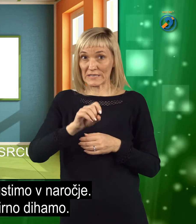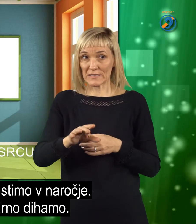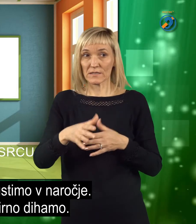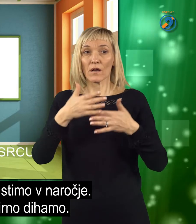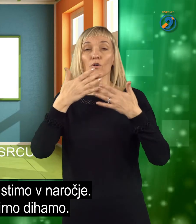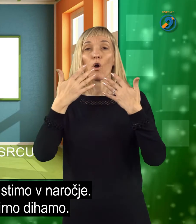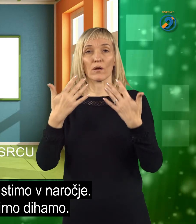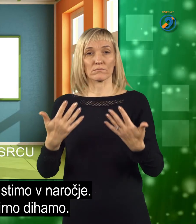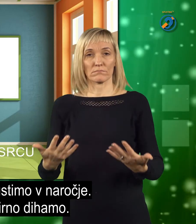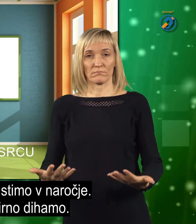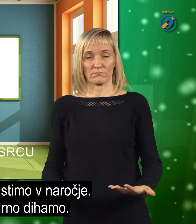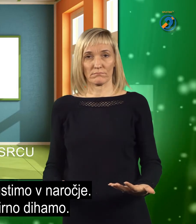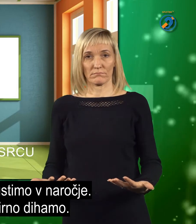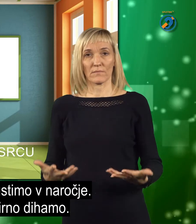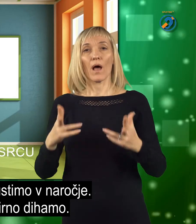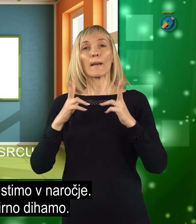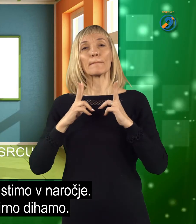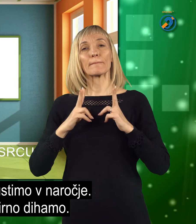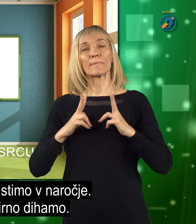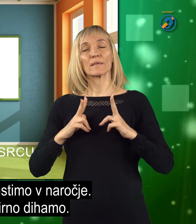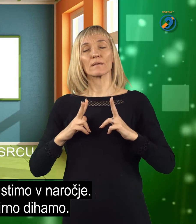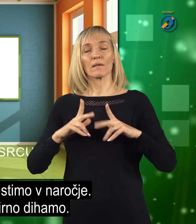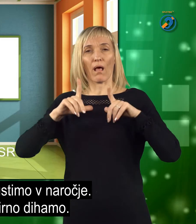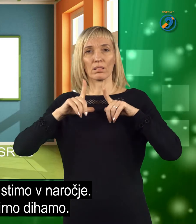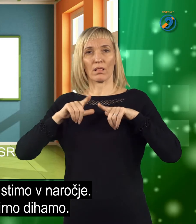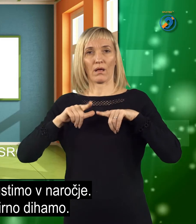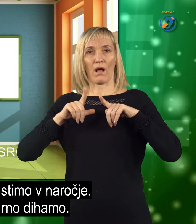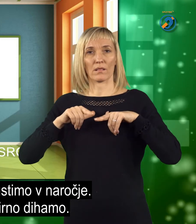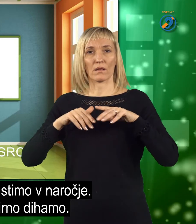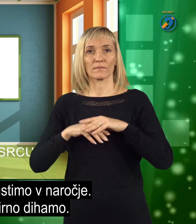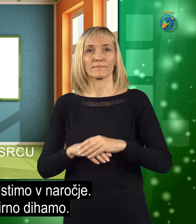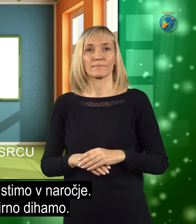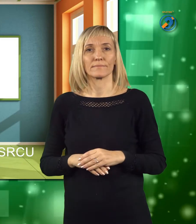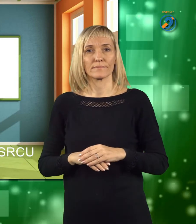izdihom roke spustimo v naročje, počivamo, mirno dihamo.